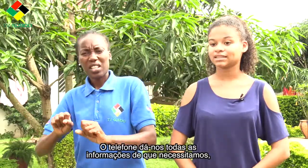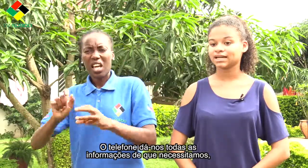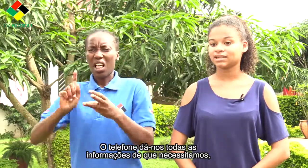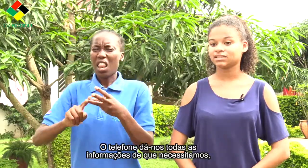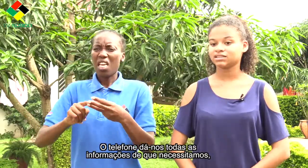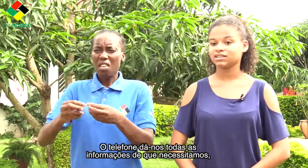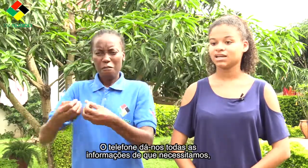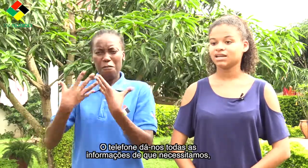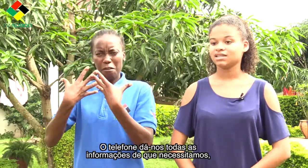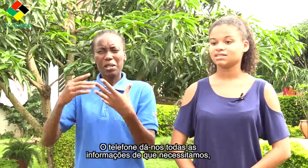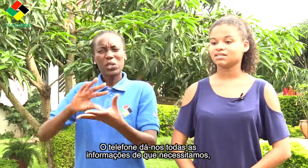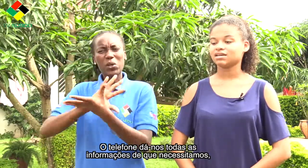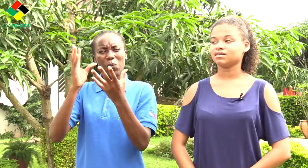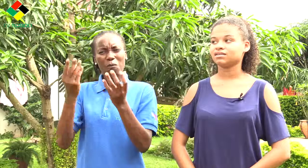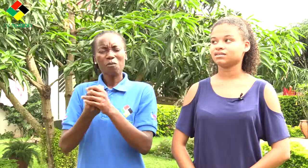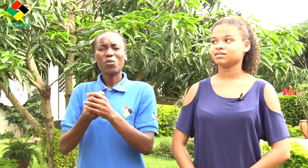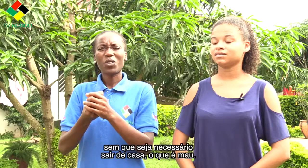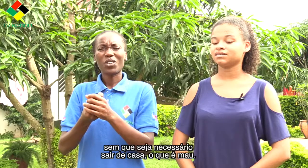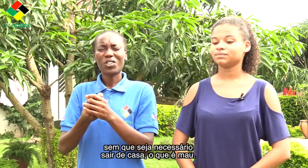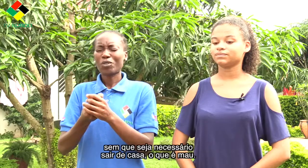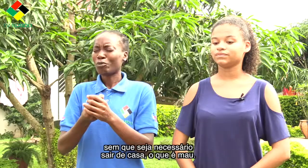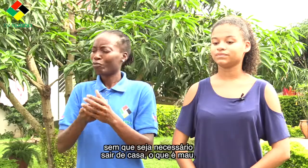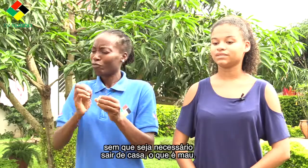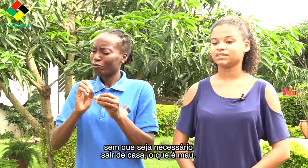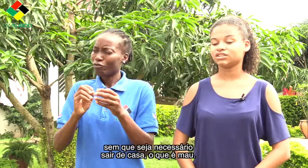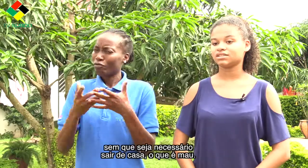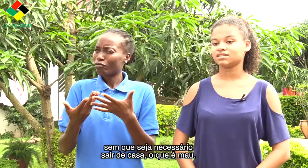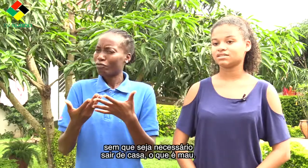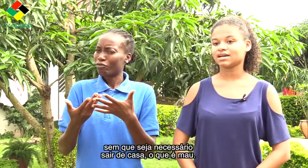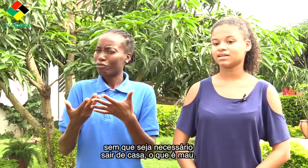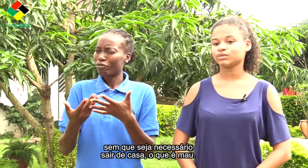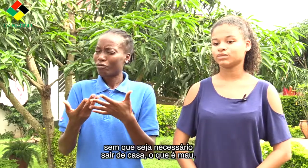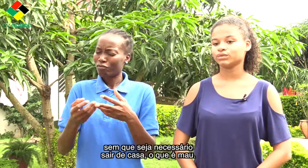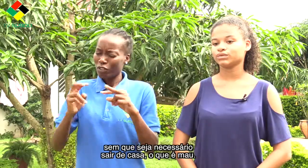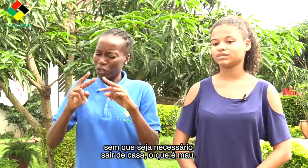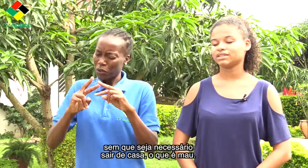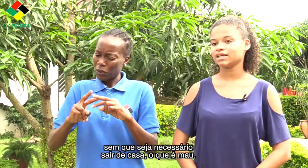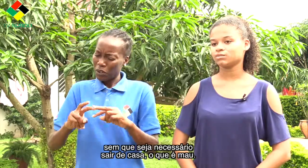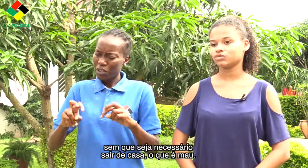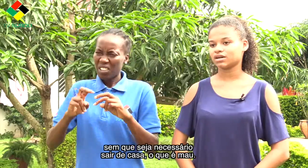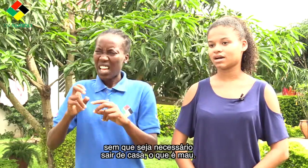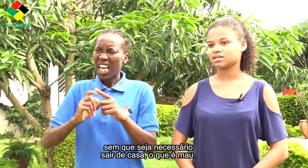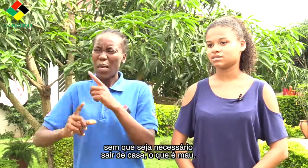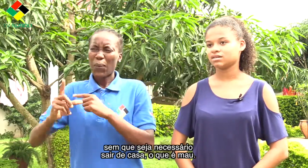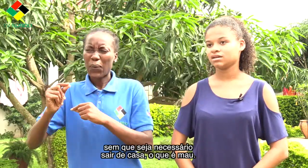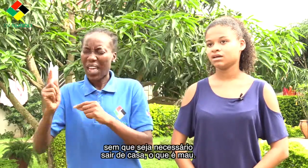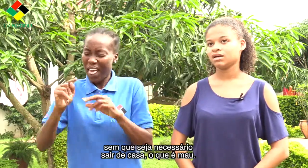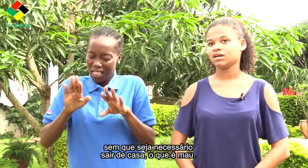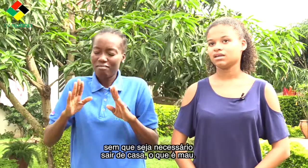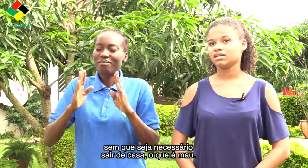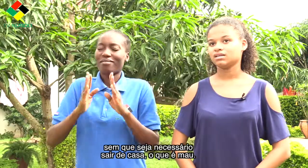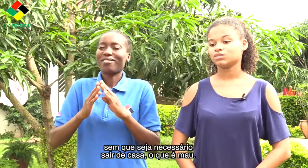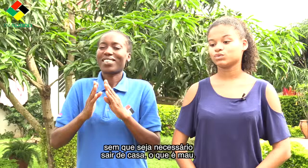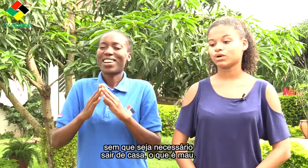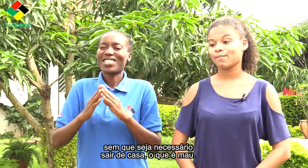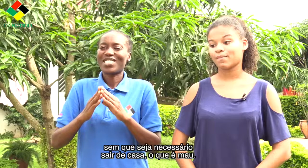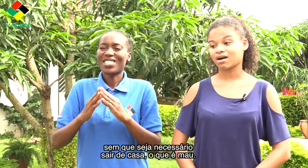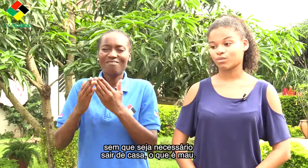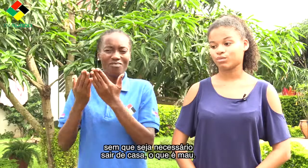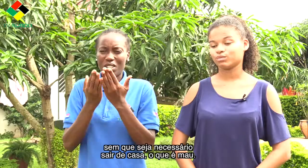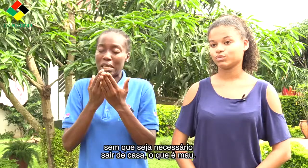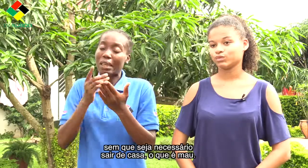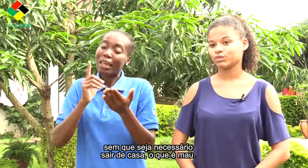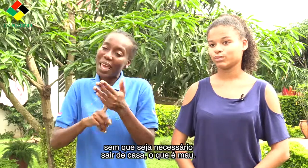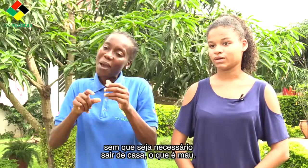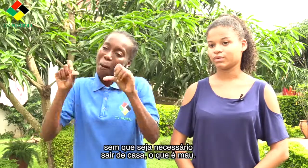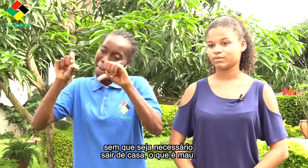necessárias, sem que seja necessário sairmos da casa. E isso é